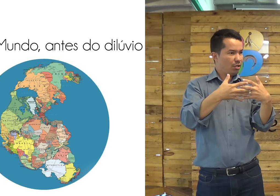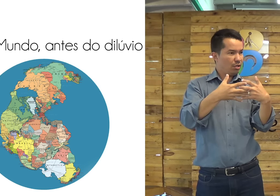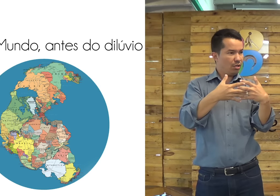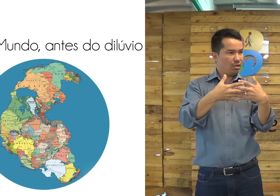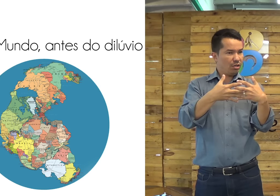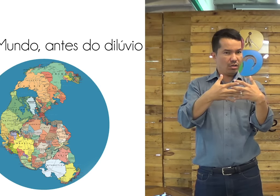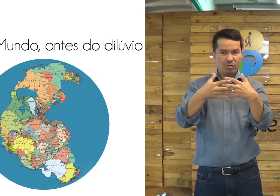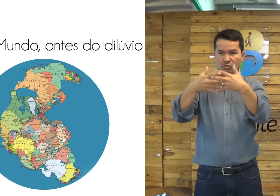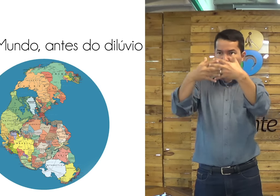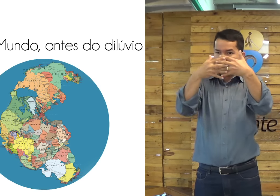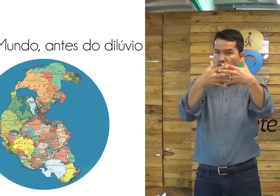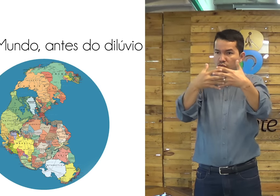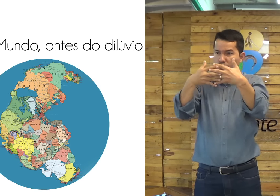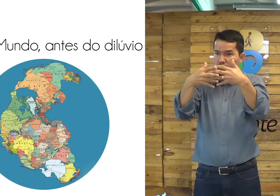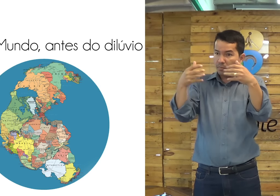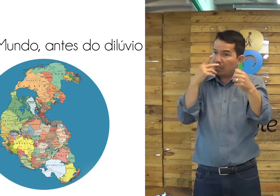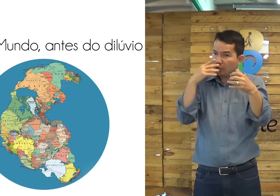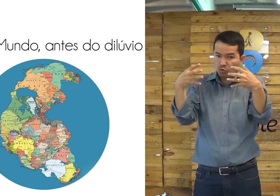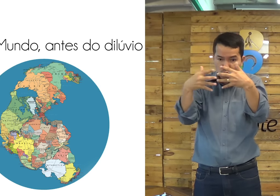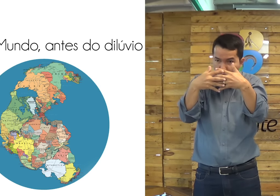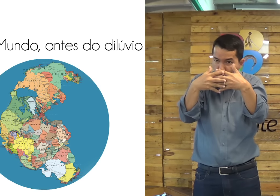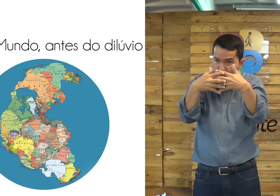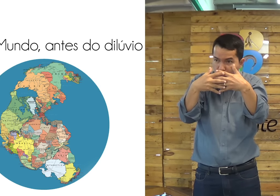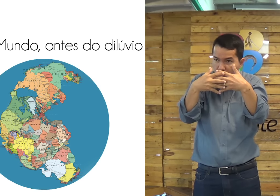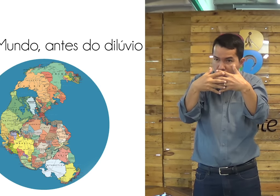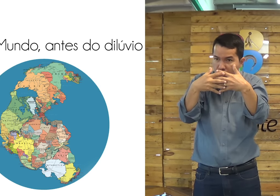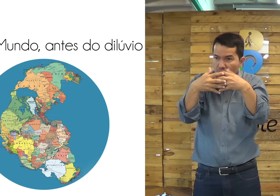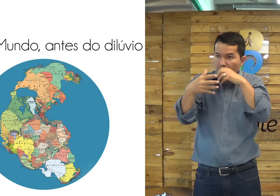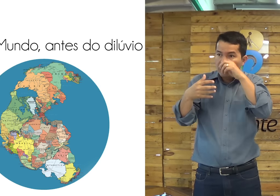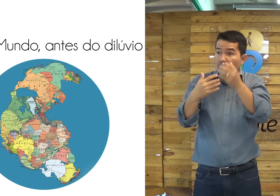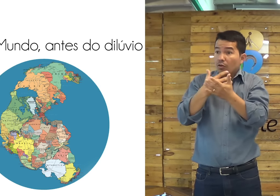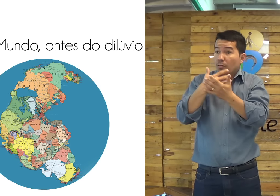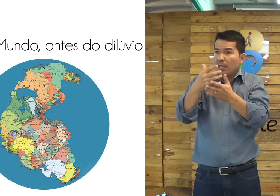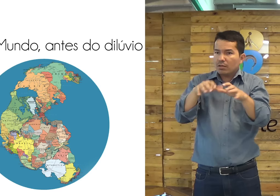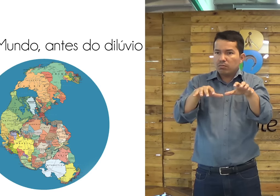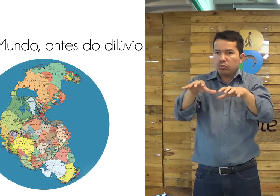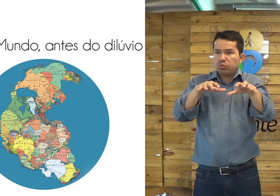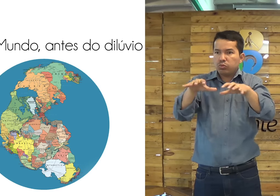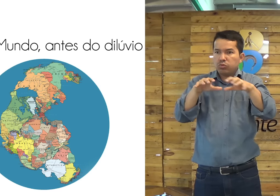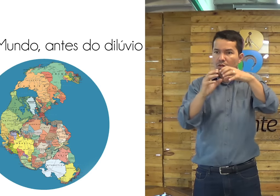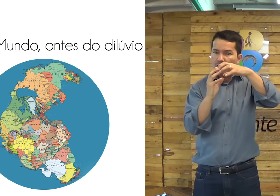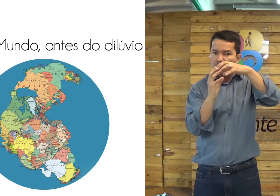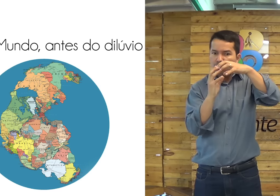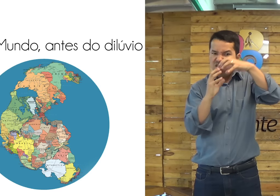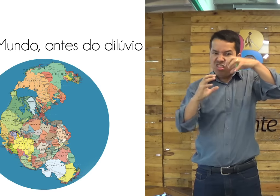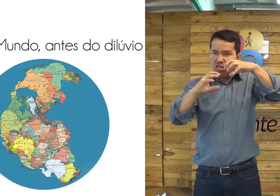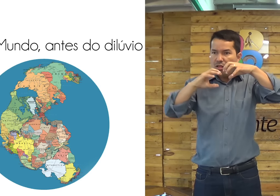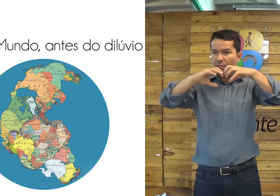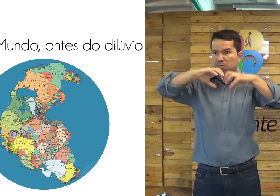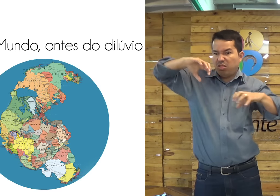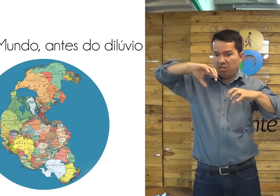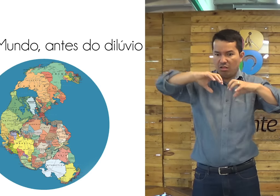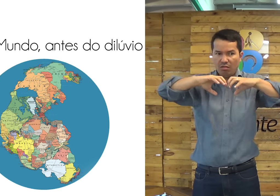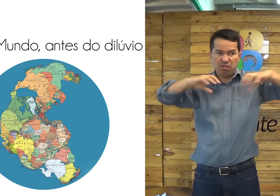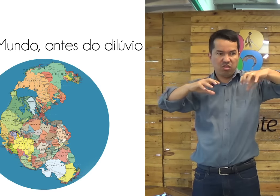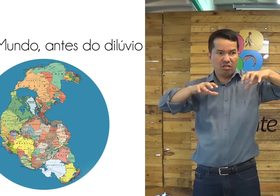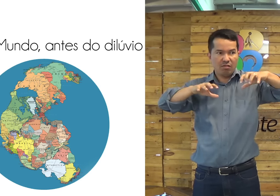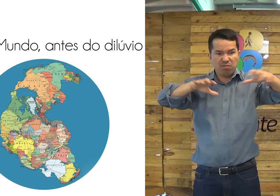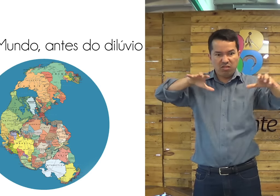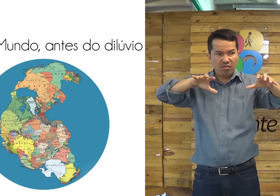mundo antes do dilúvio Parece que eles estavam todos juntos ali aí quando começou os tremores lá e